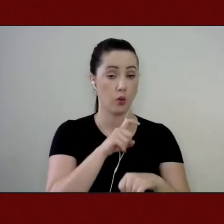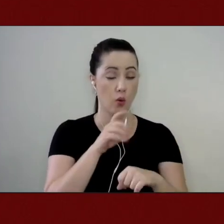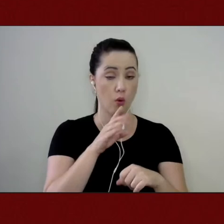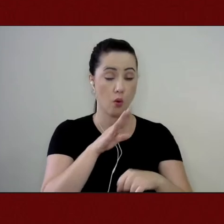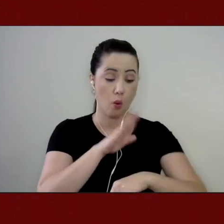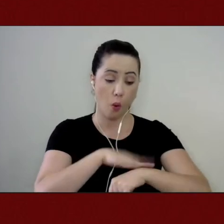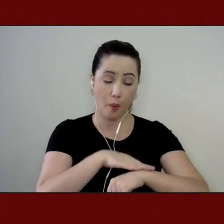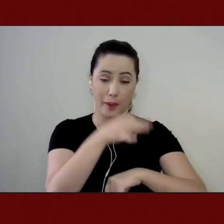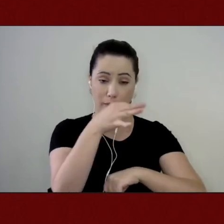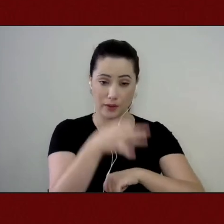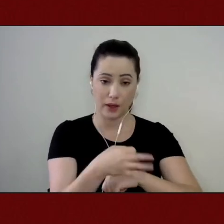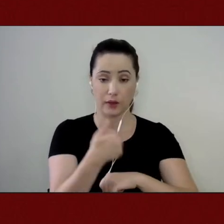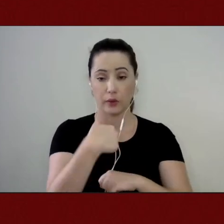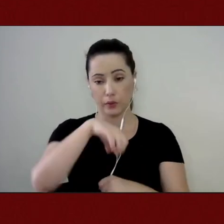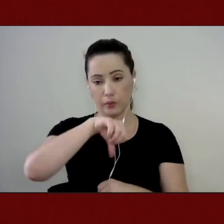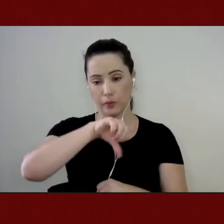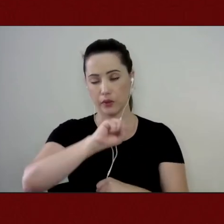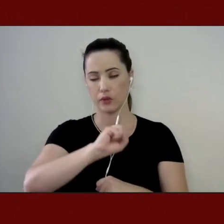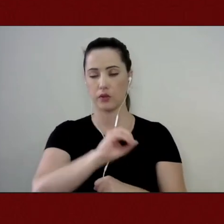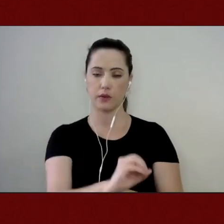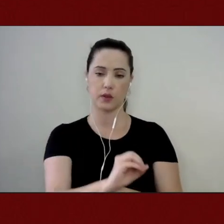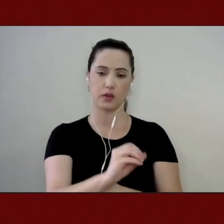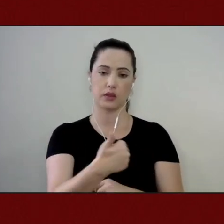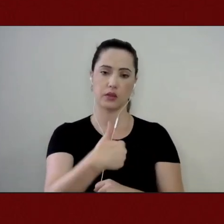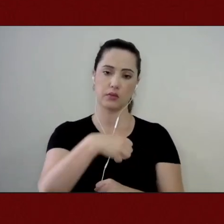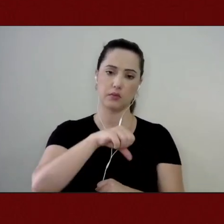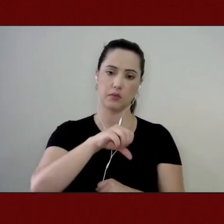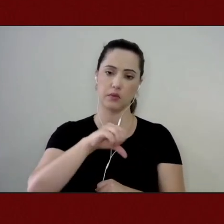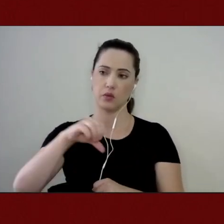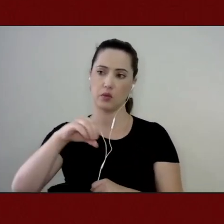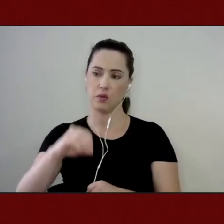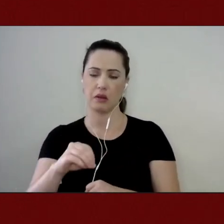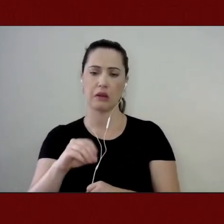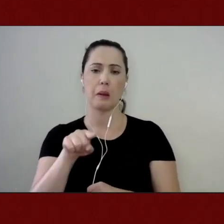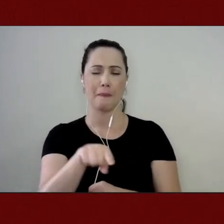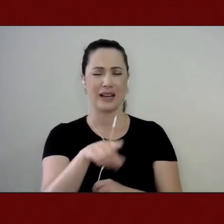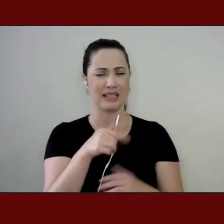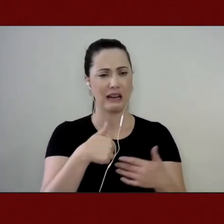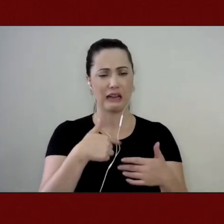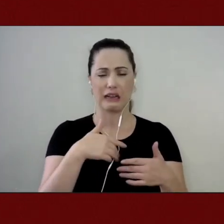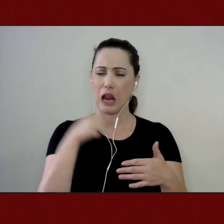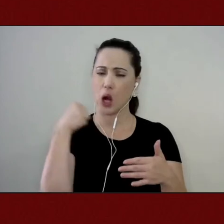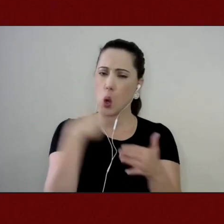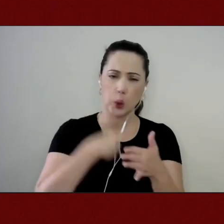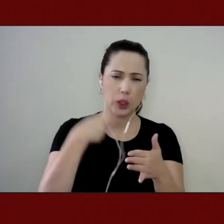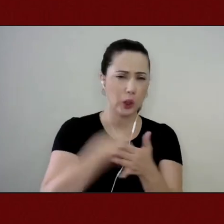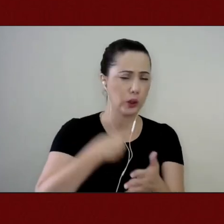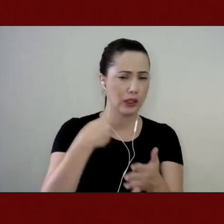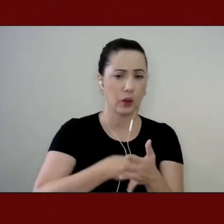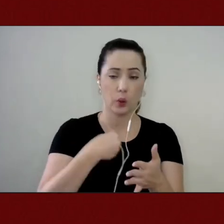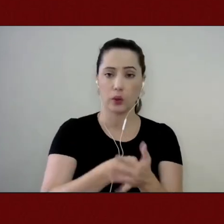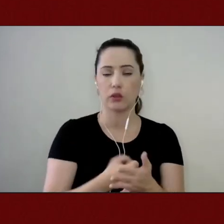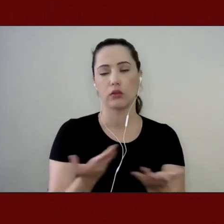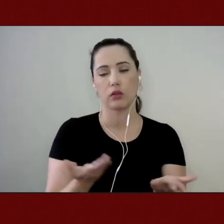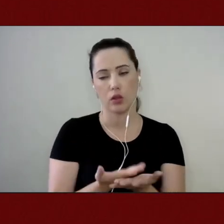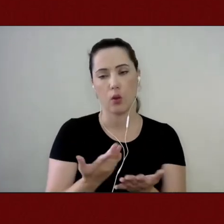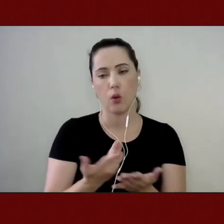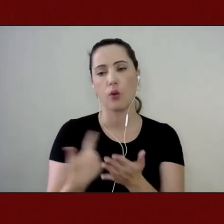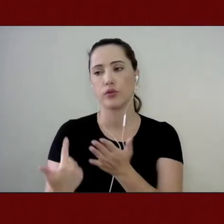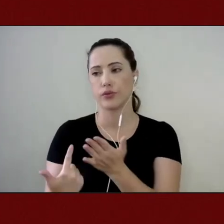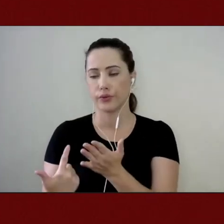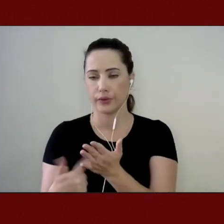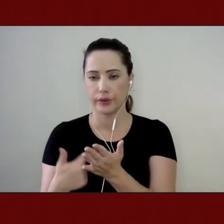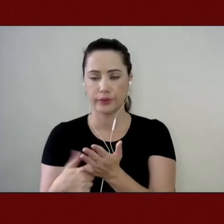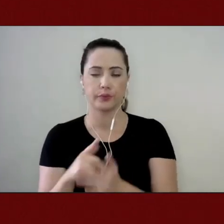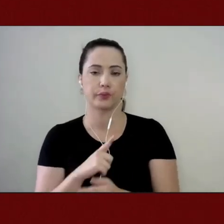historiografia construída naquele momento de intensas lutas internas da esquerda é muito influente ainda hoje. Bom, ao longo da história do Partido